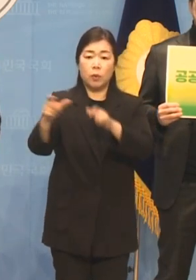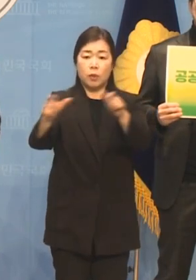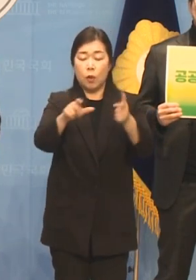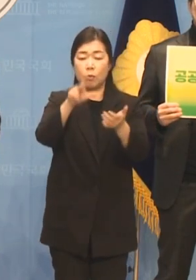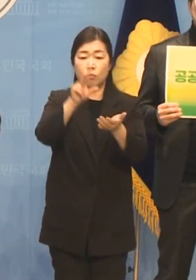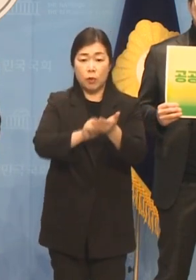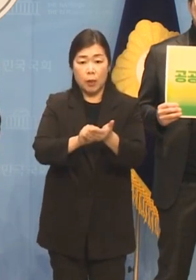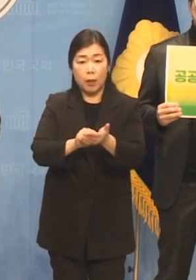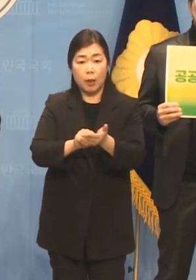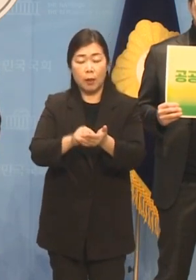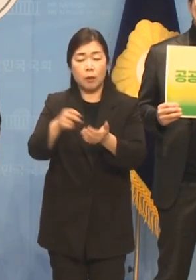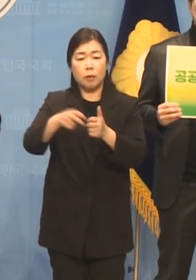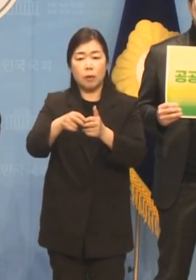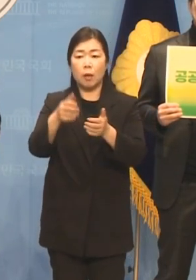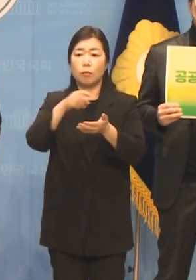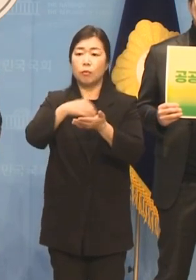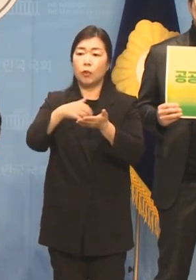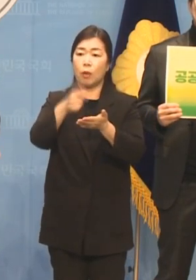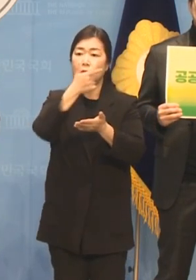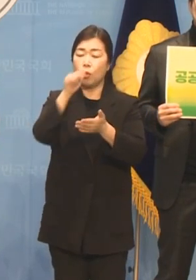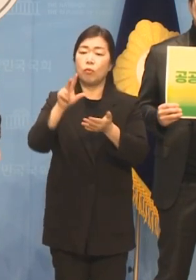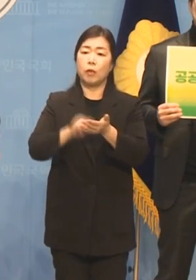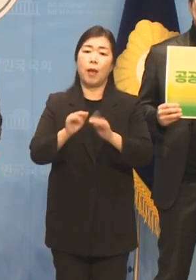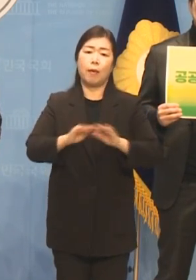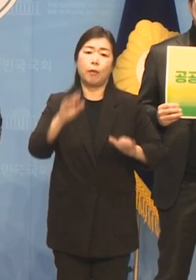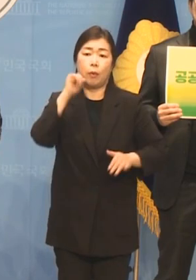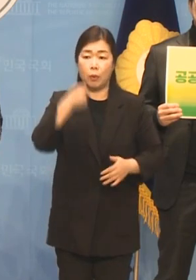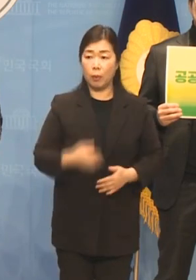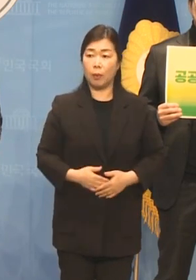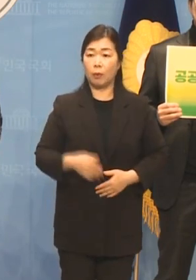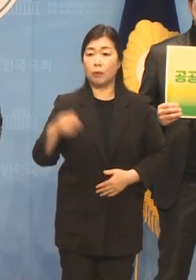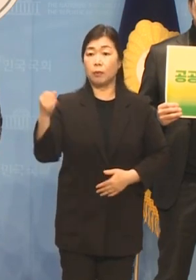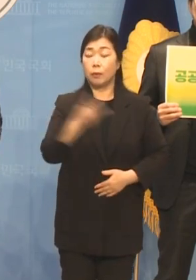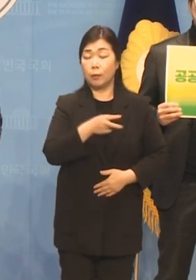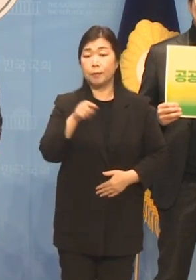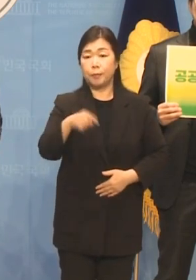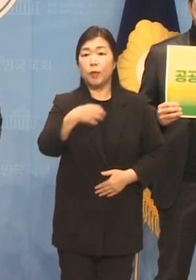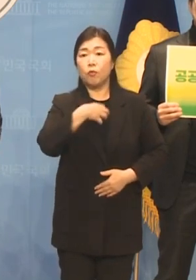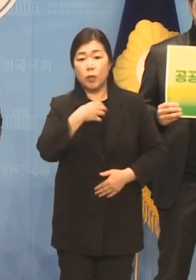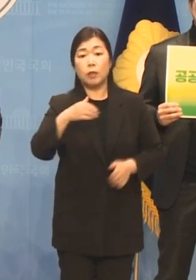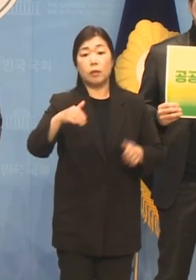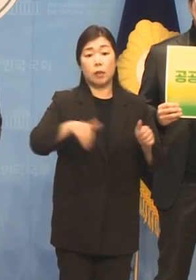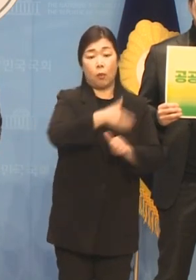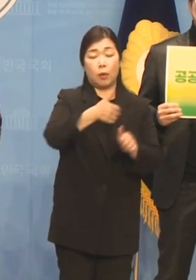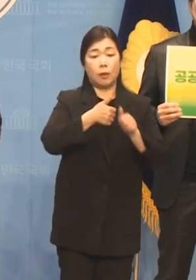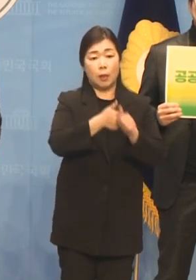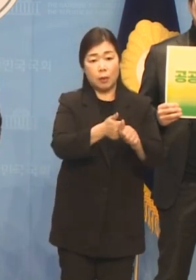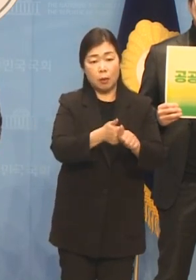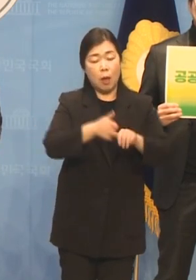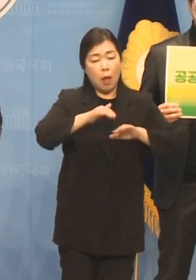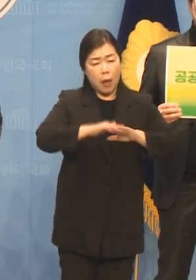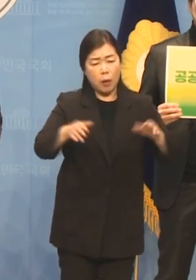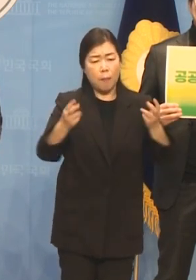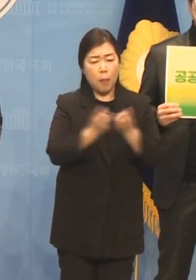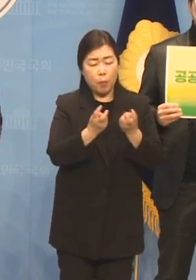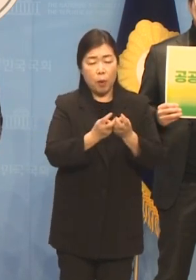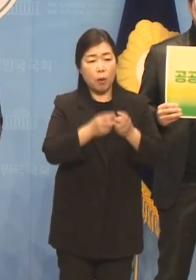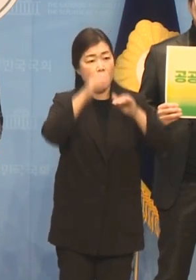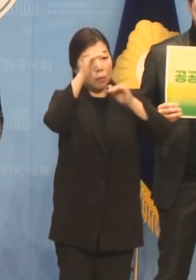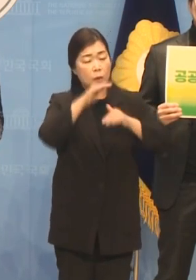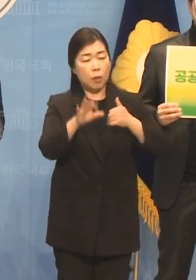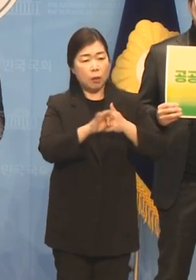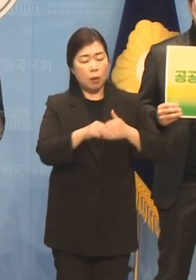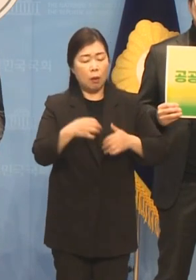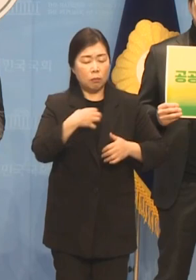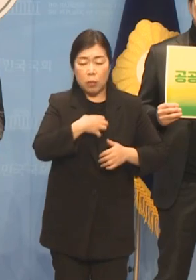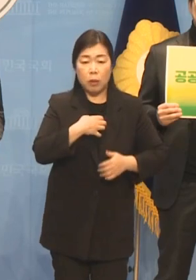사태를 정확하게 해결할 수 없습니다. 거기다가 이러한 위기 상황에 맞춰서 내놓는 해법마저 굉장히